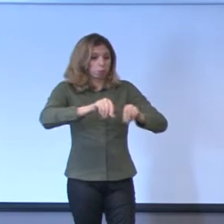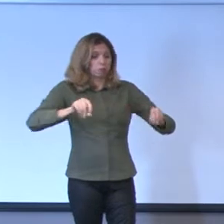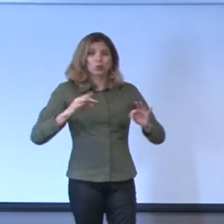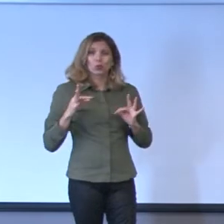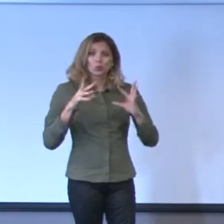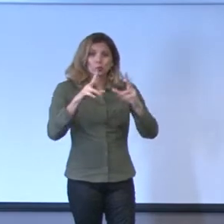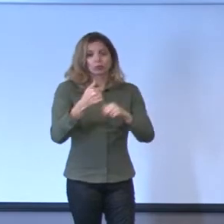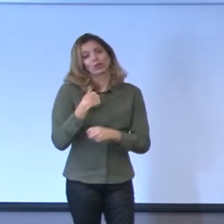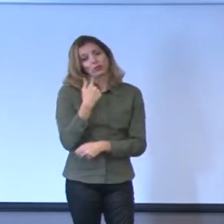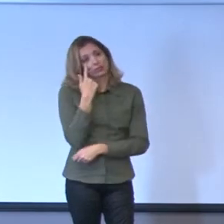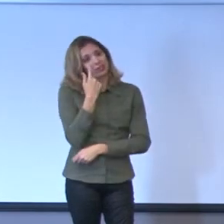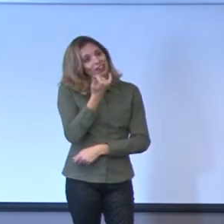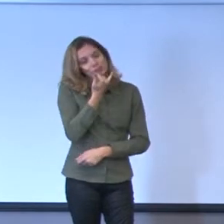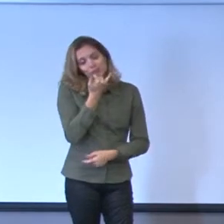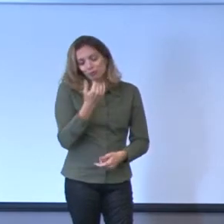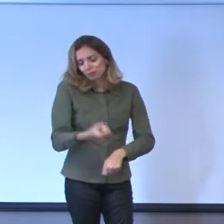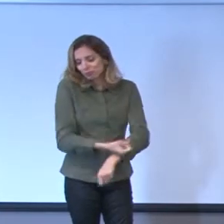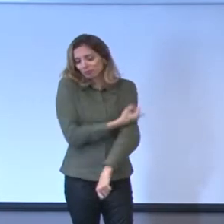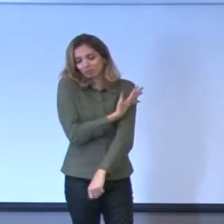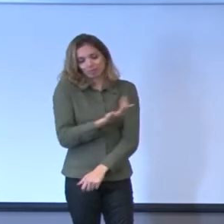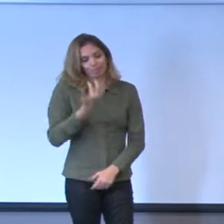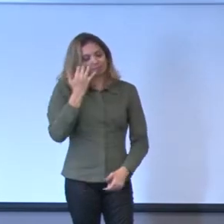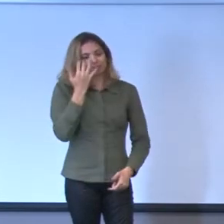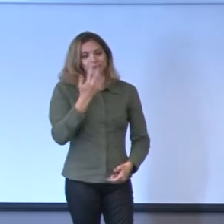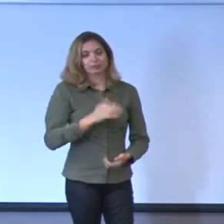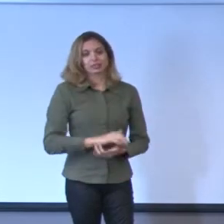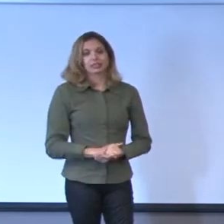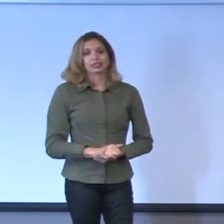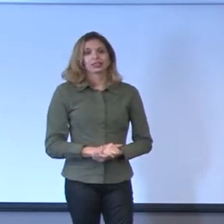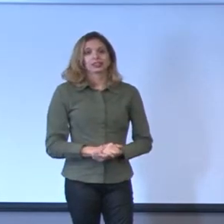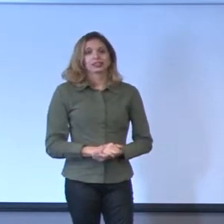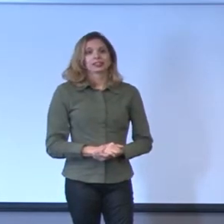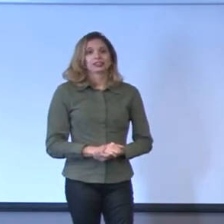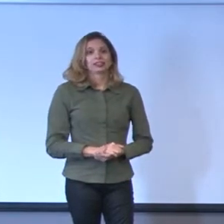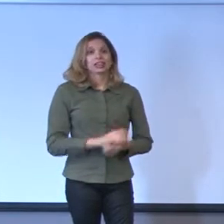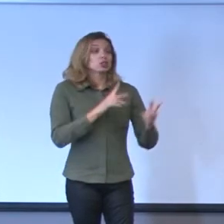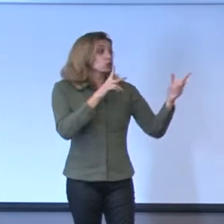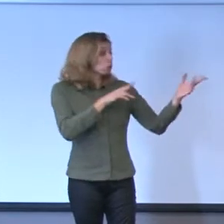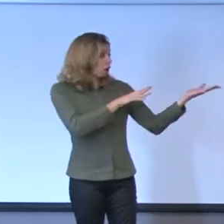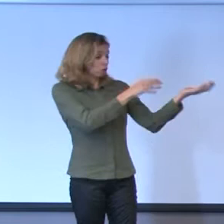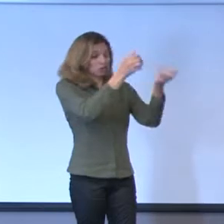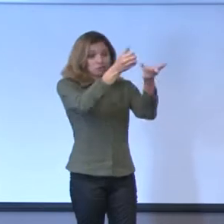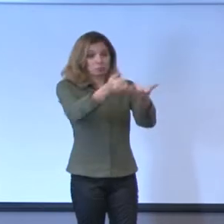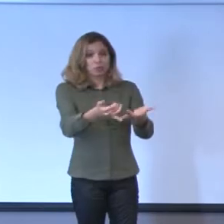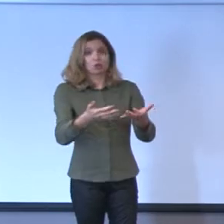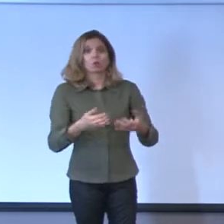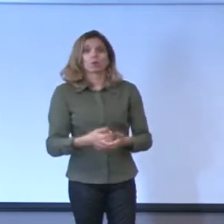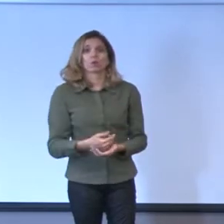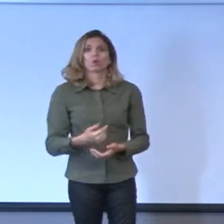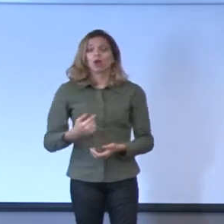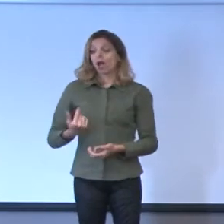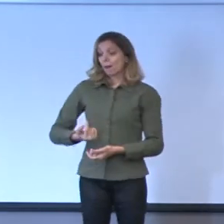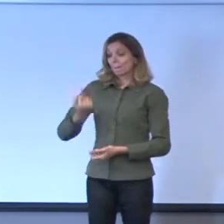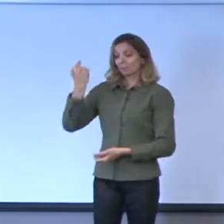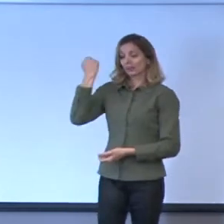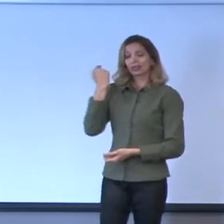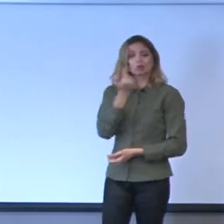E eu vou chorar contando isso para vocês, é claro. E como o Rodrigo falou, a gente não tinha...